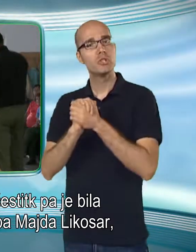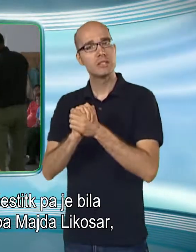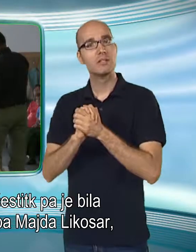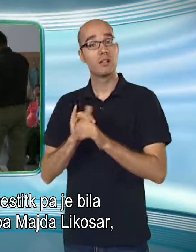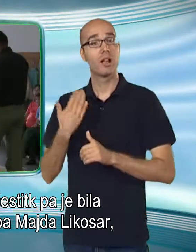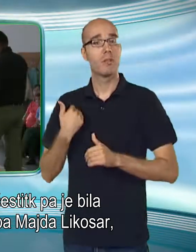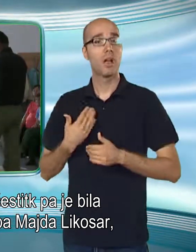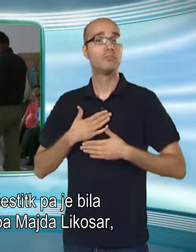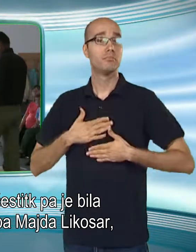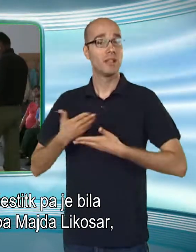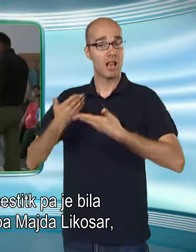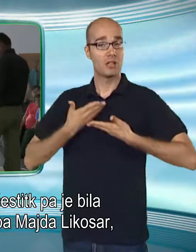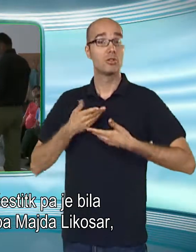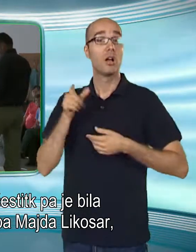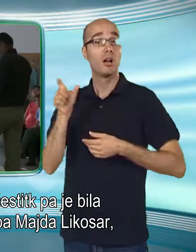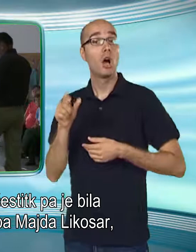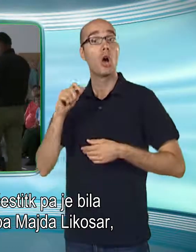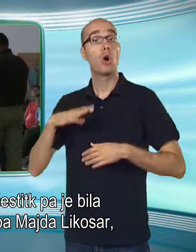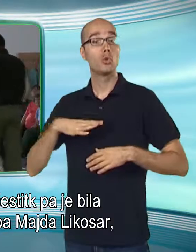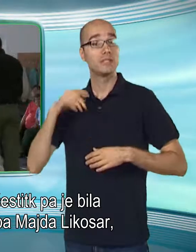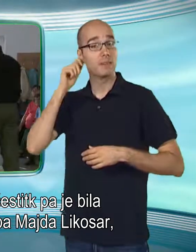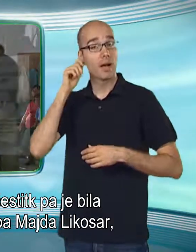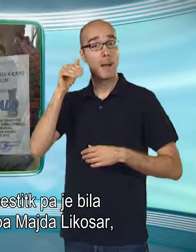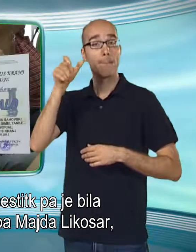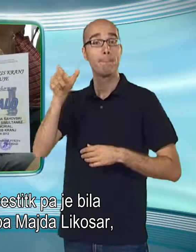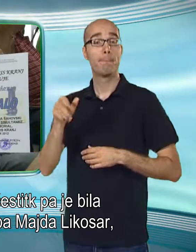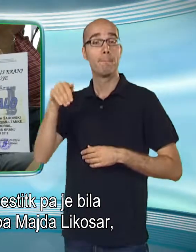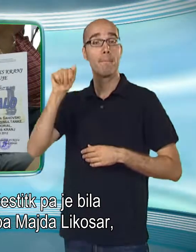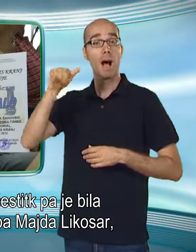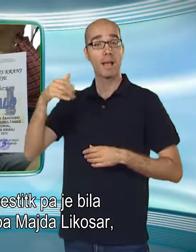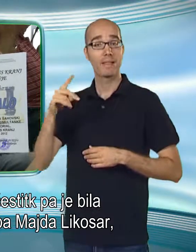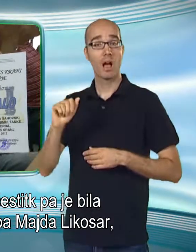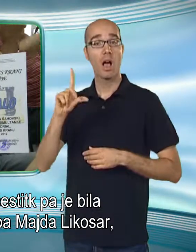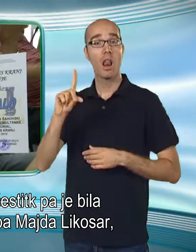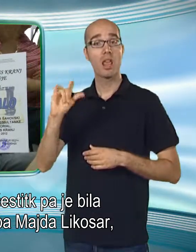Posebnih čestitk pa je bila deležna gospa Majda Likosar, ki je zadnja predala igro.